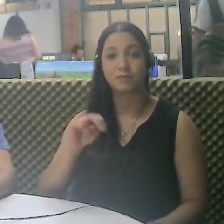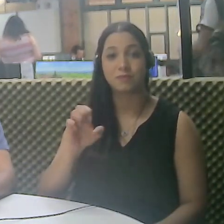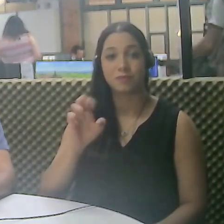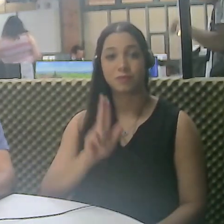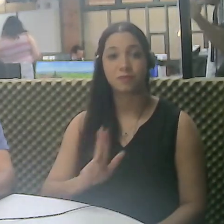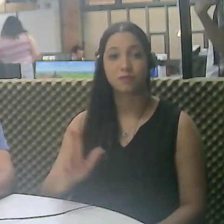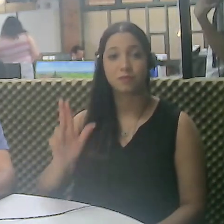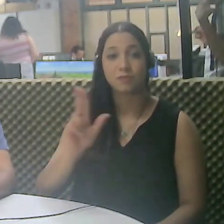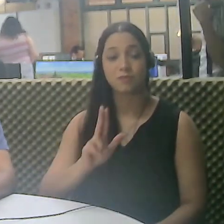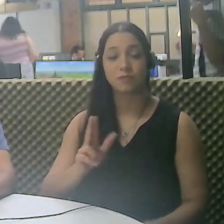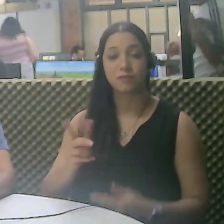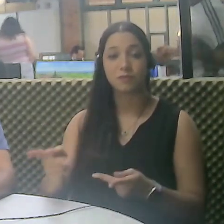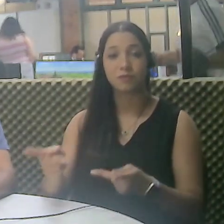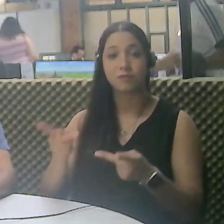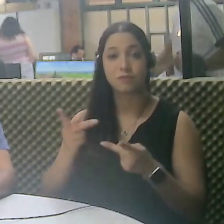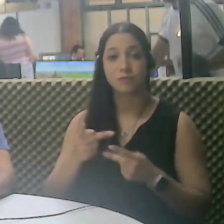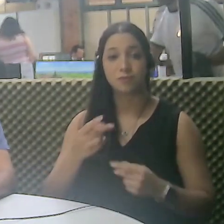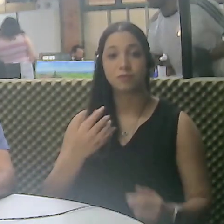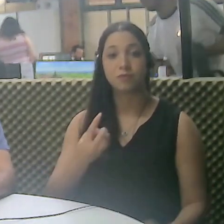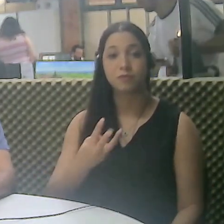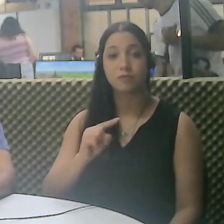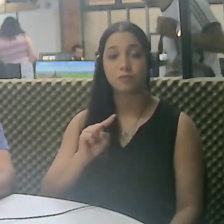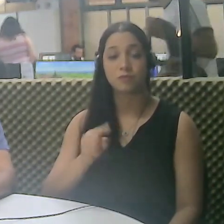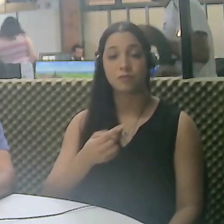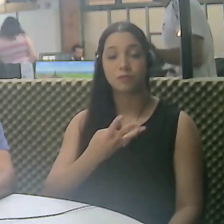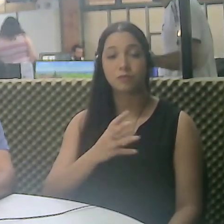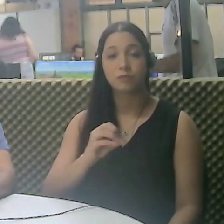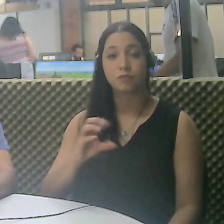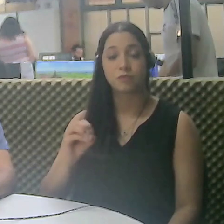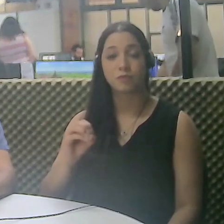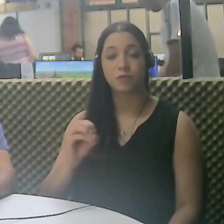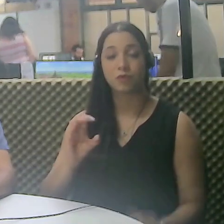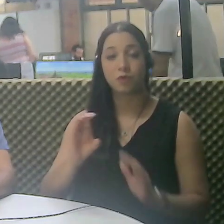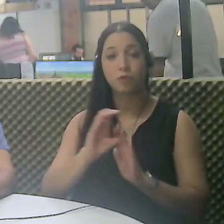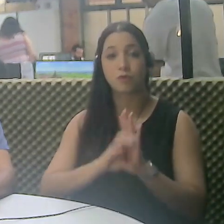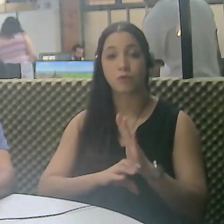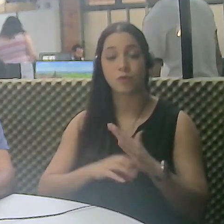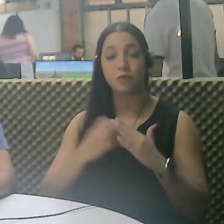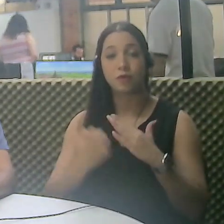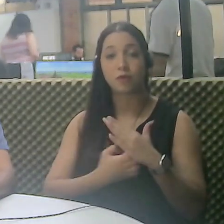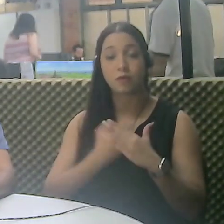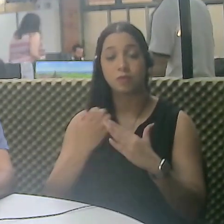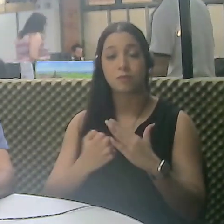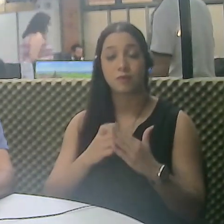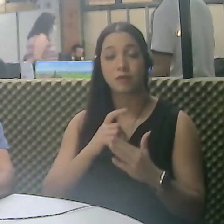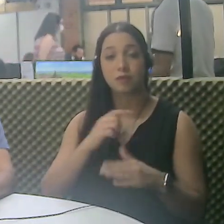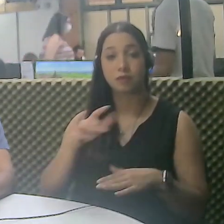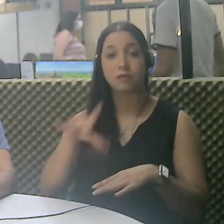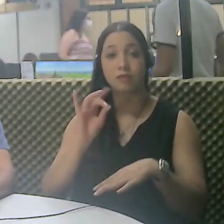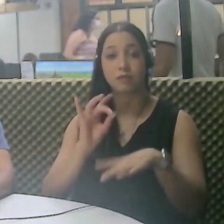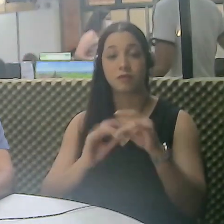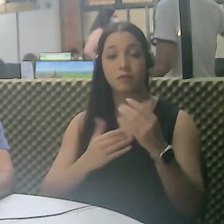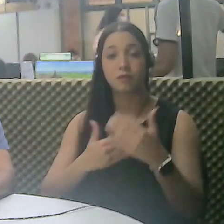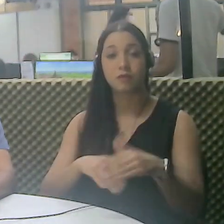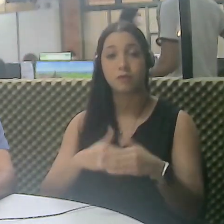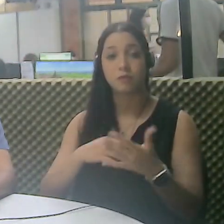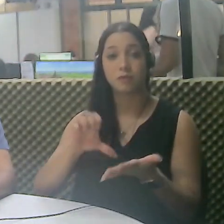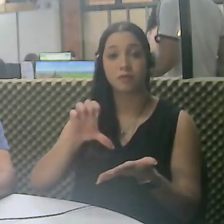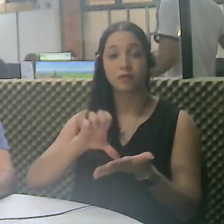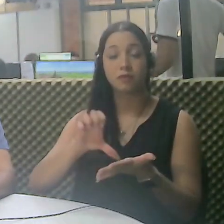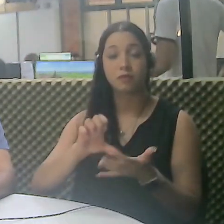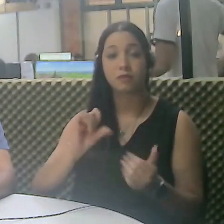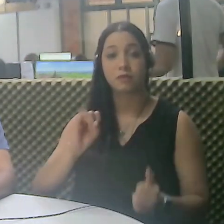recebeu 1.353 currículos e 330 empresas realizaram processos seletivos na unidade do